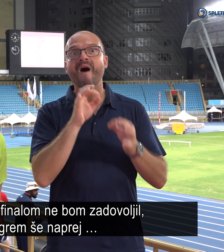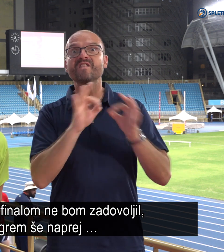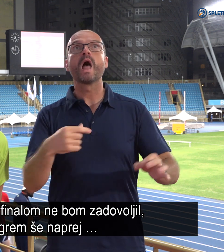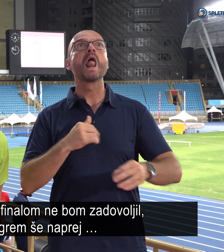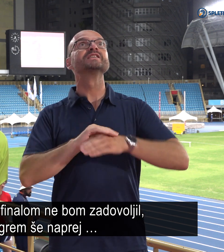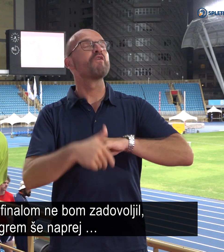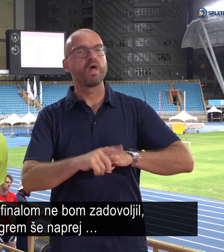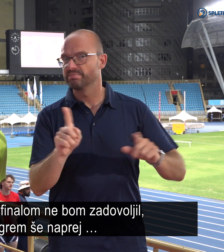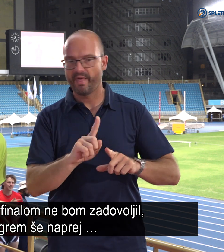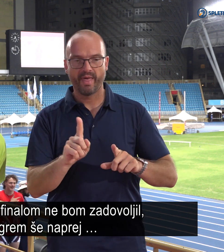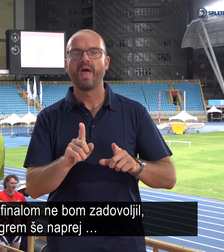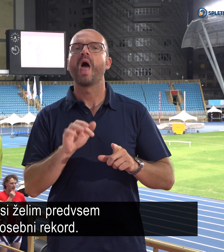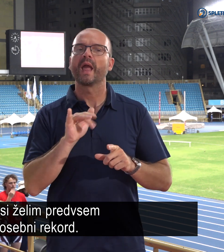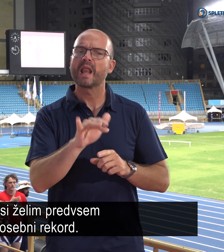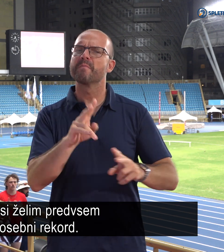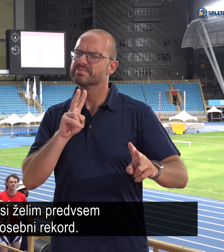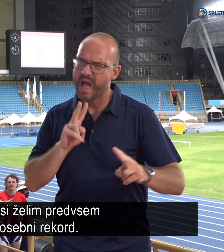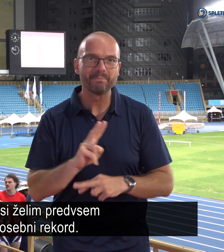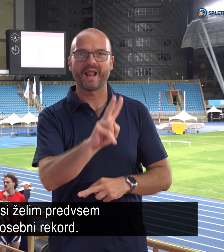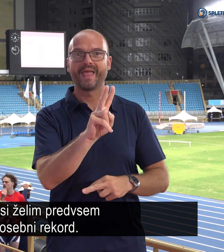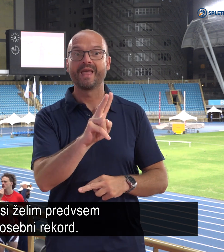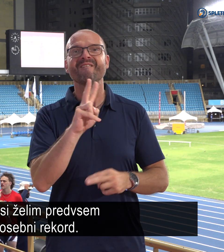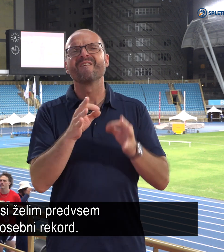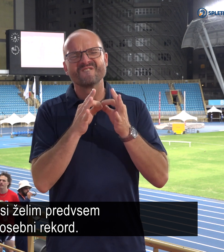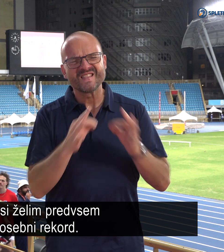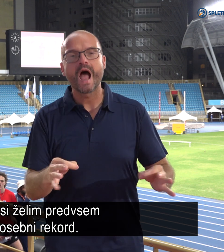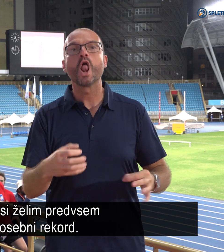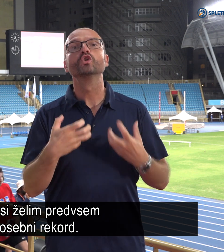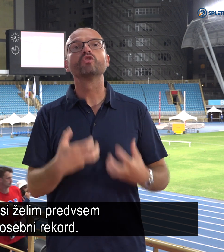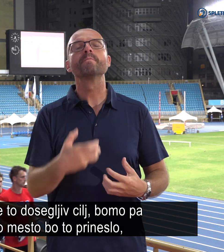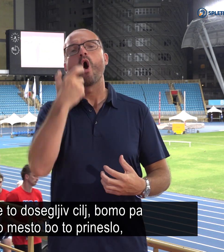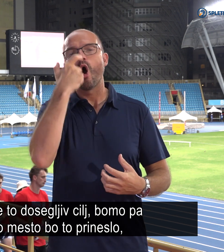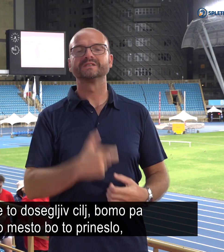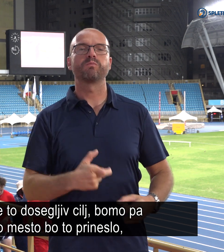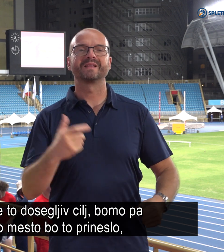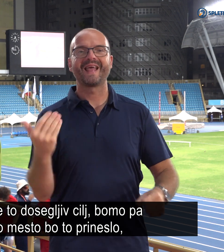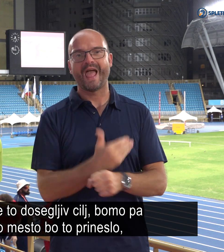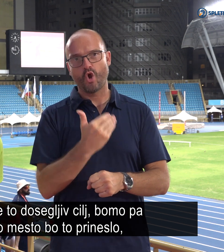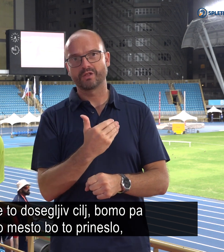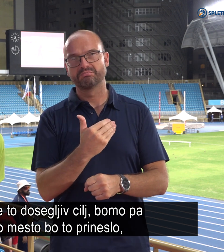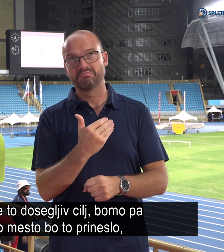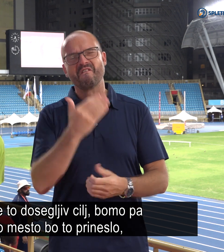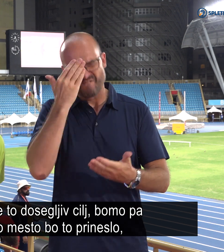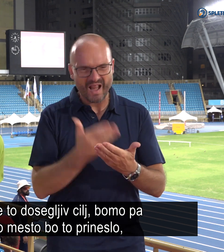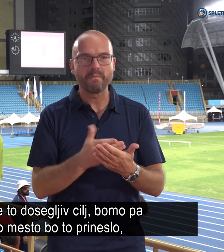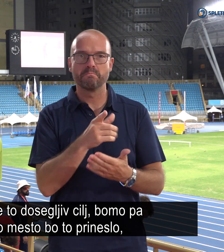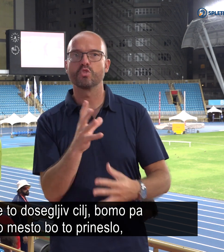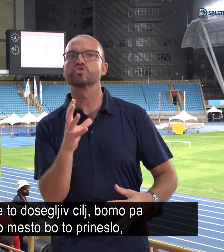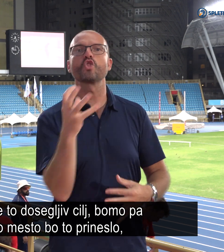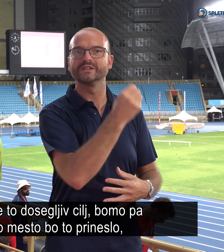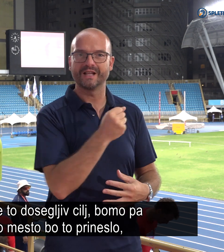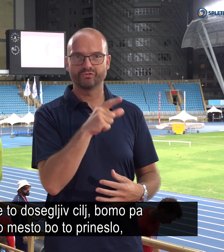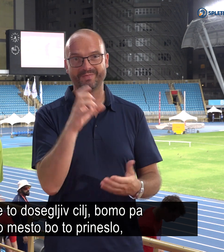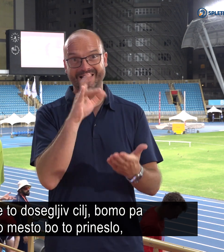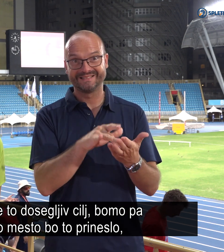zadovoljil, ampak grem še naprej. V finalu si želim predvsem uteči osebni rekord, verjamem, da je to dosegljiv cilj.